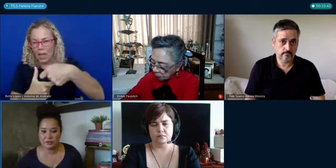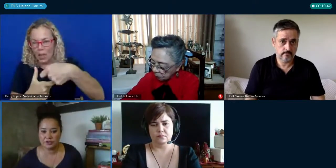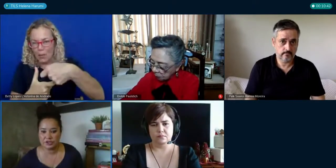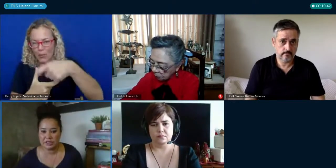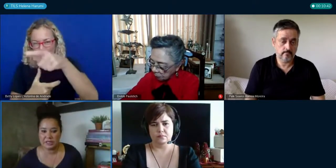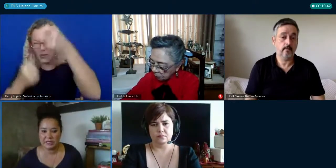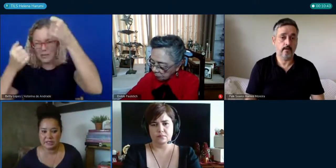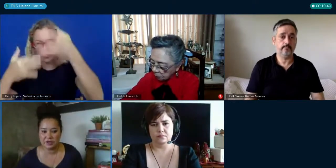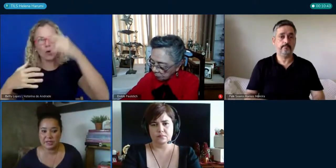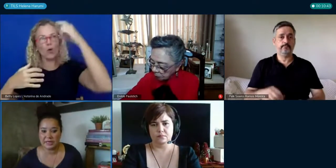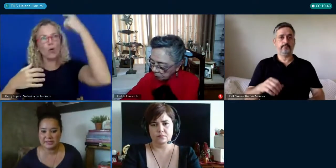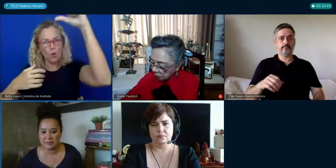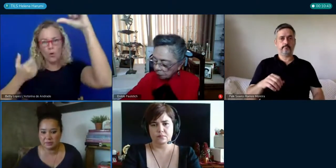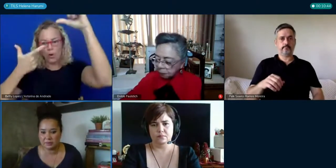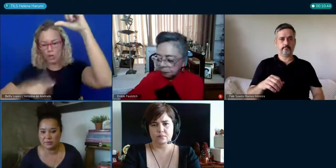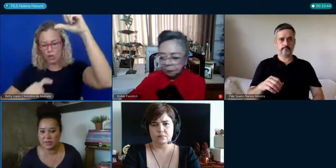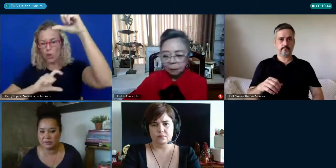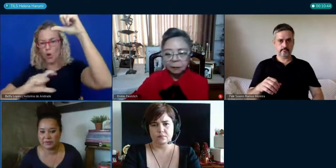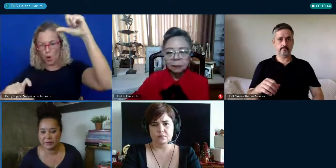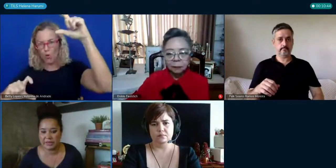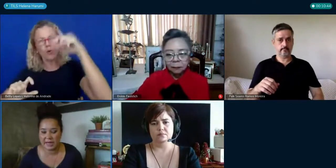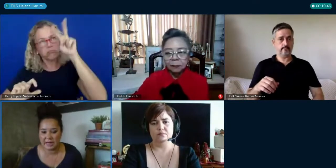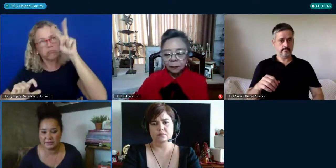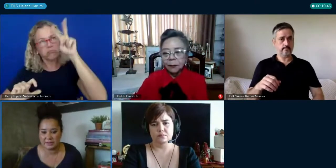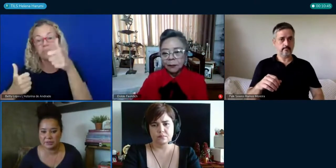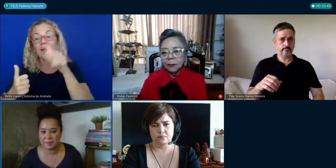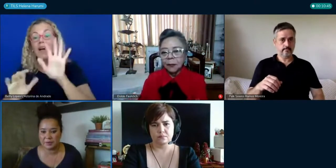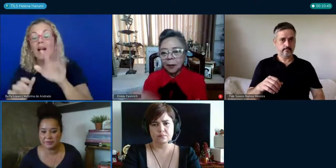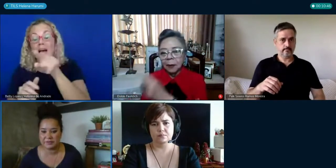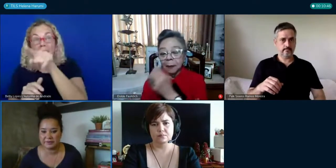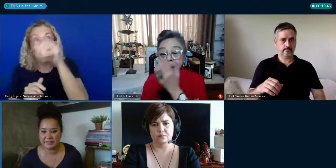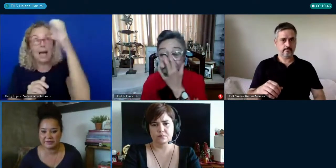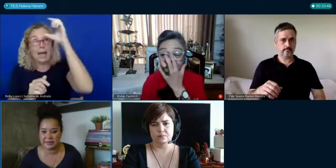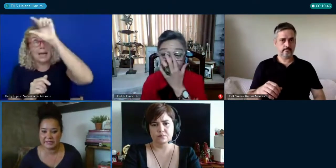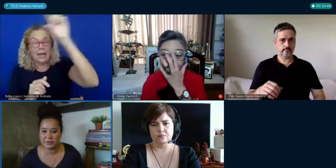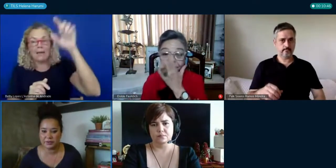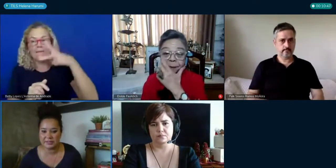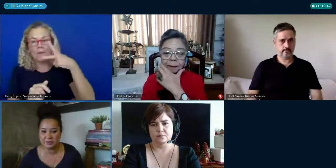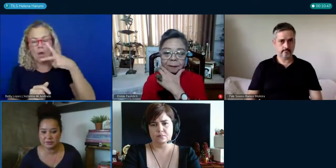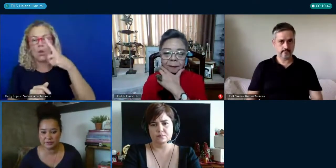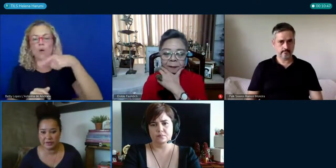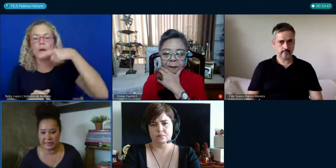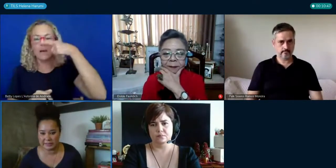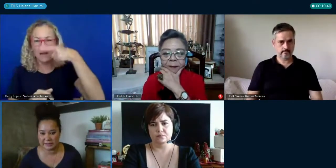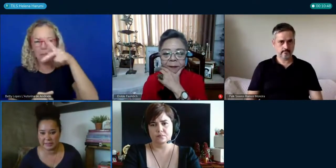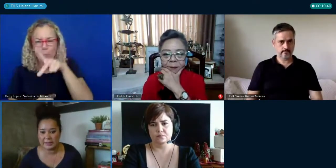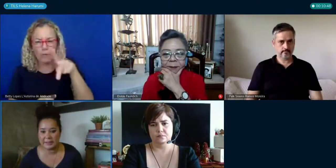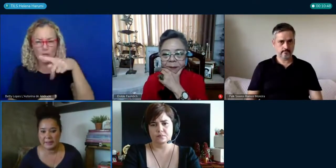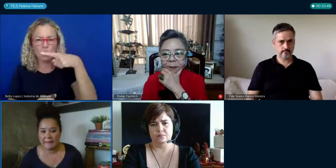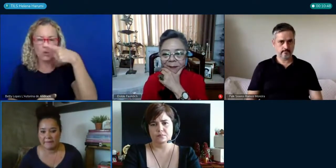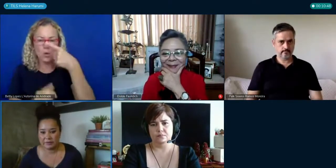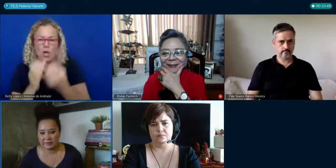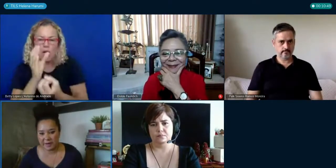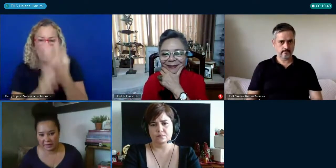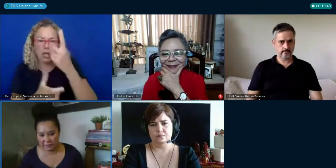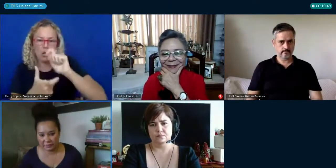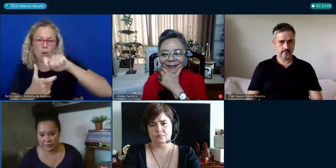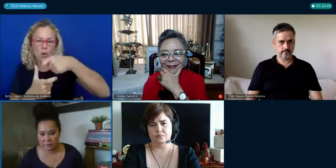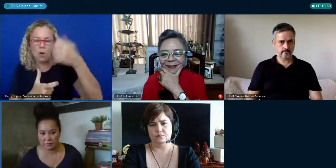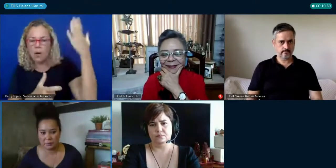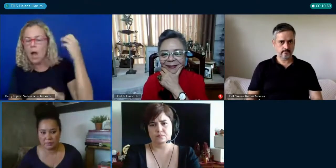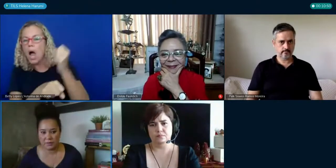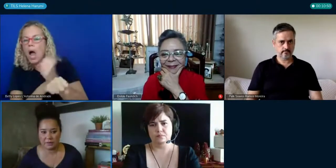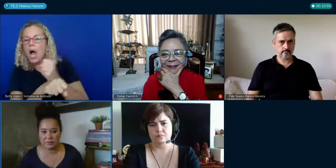relação ao ano de criação, o ano que foi criado o sinal termo, porque você faz referência a 2 anos diferentes. Você fala